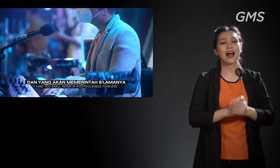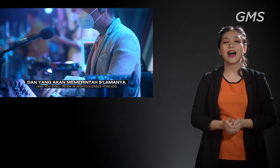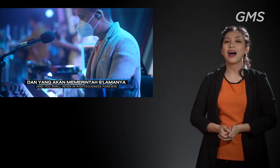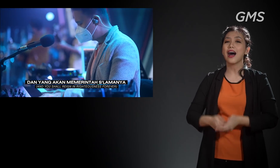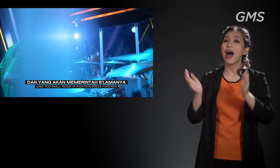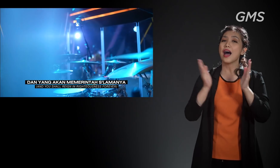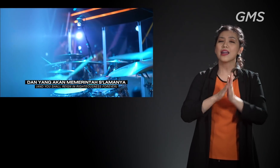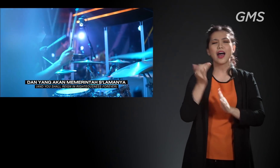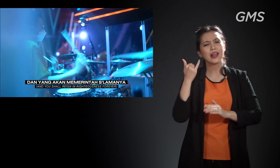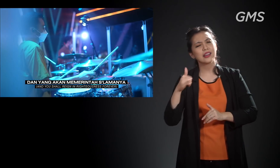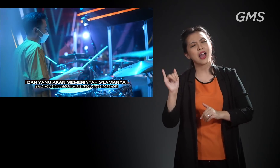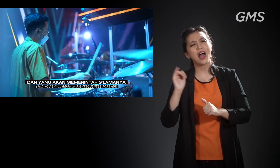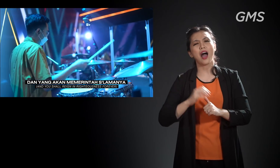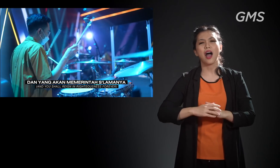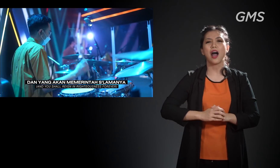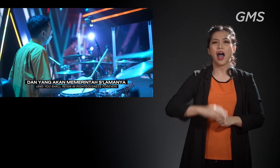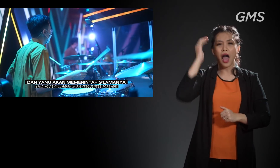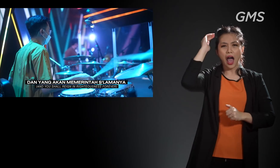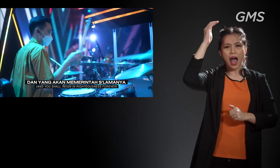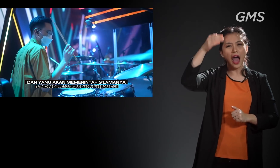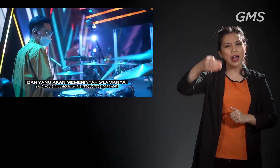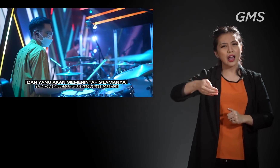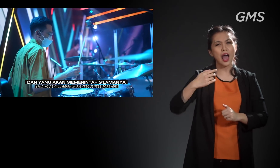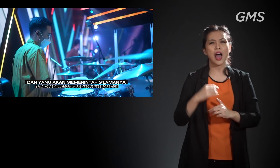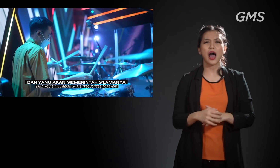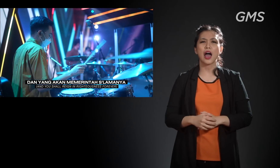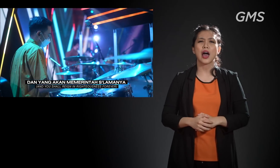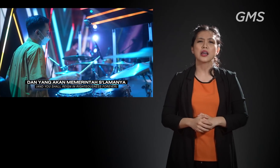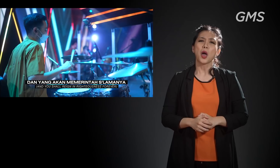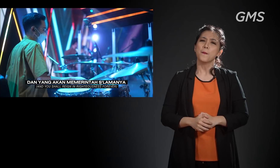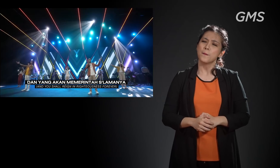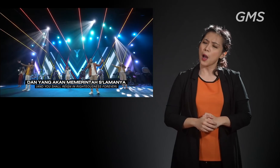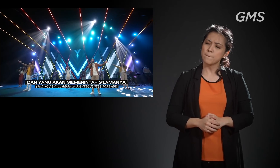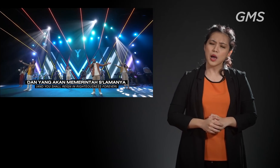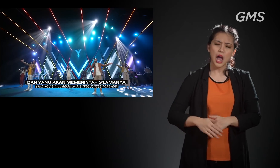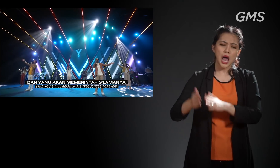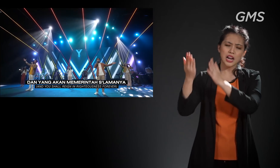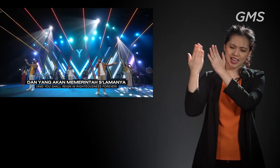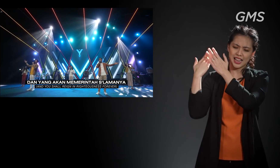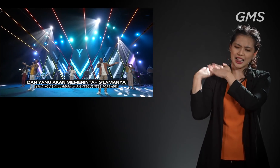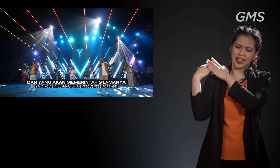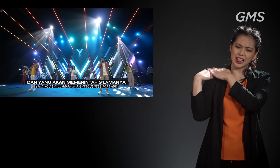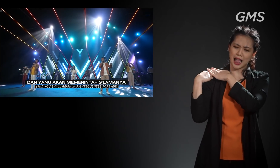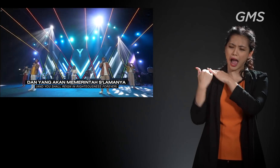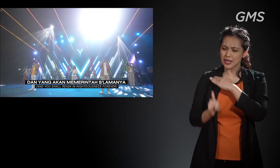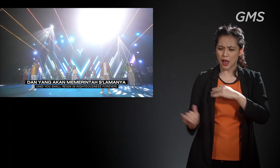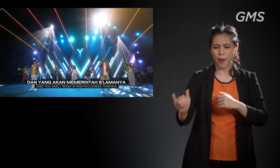tahta dan yang akan